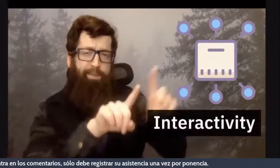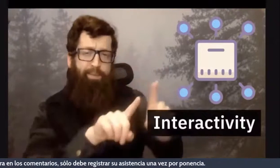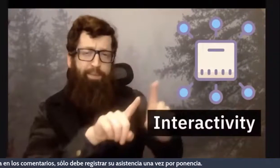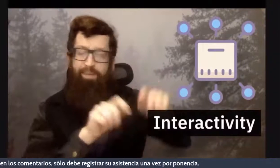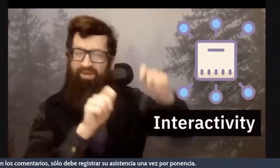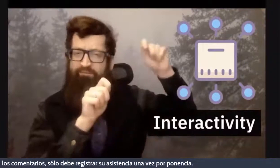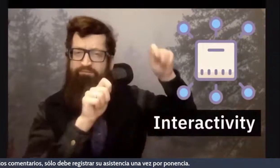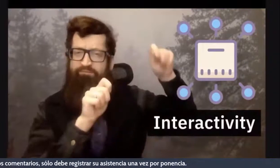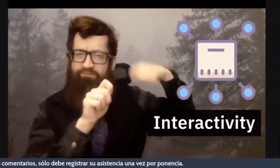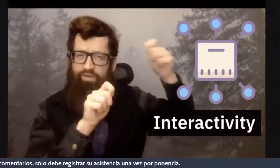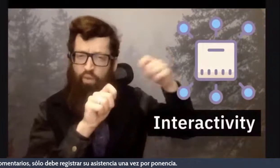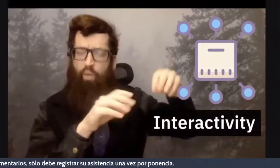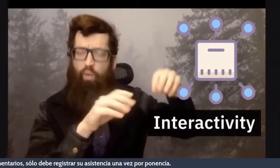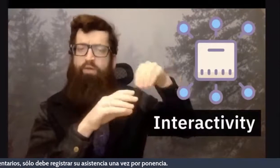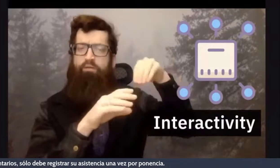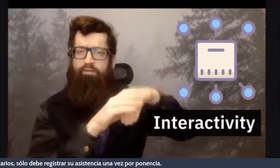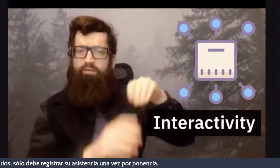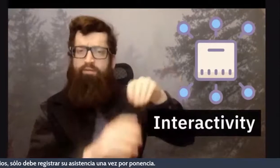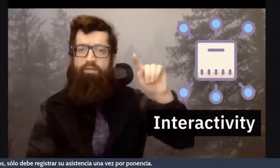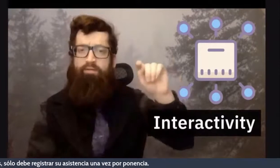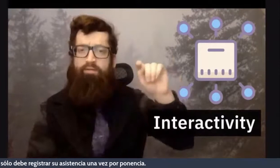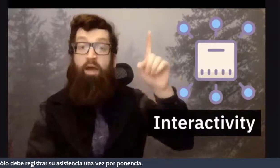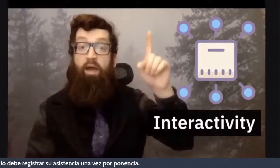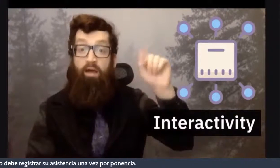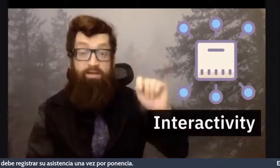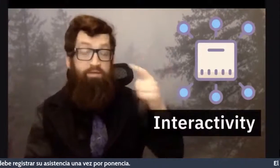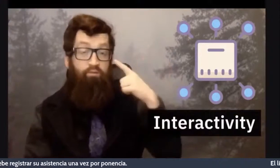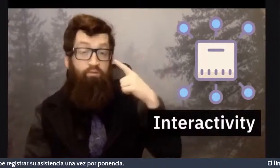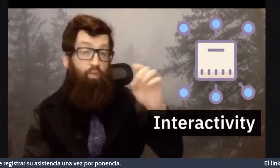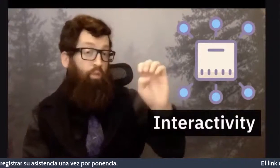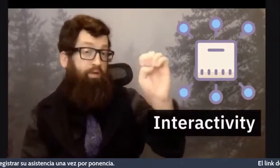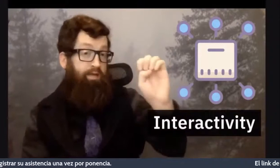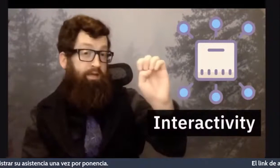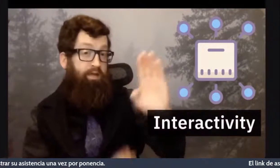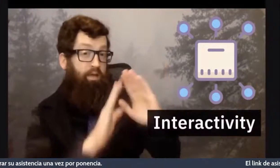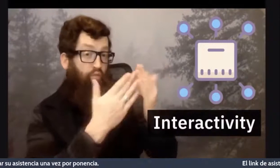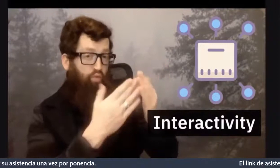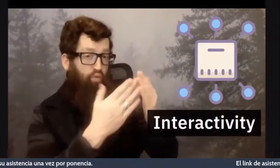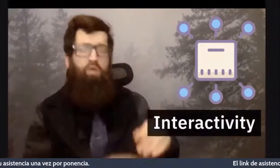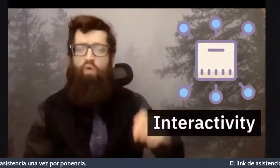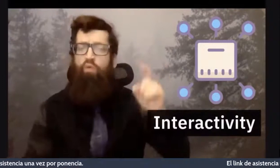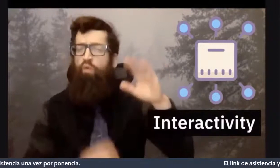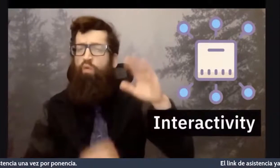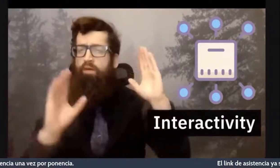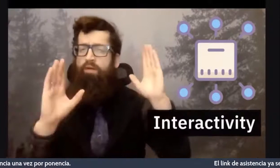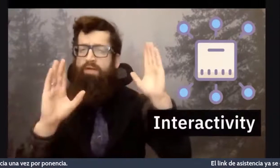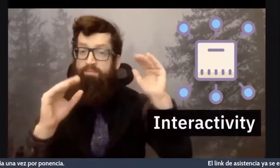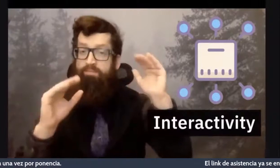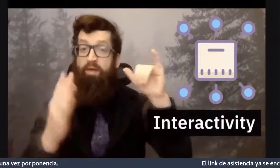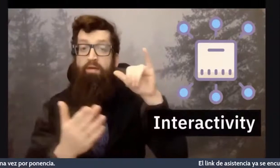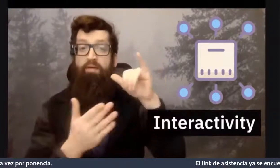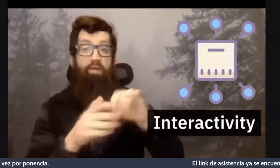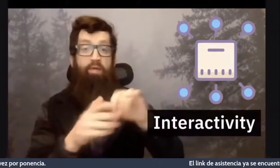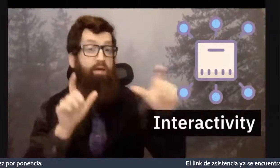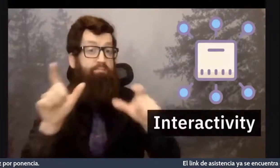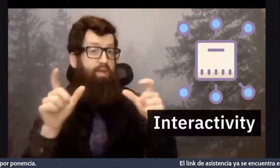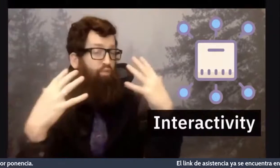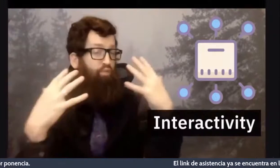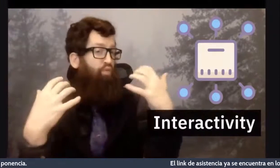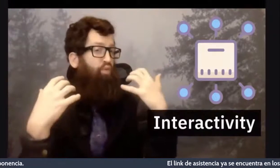entonces esperarías que la gente sepa cómo generar contenido y publicaciones o responder a otros.